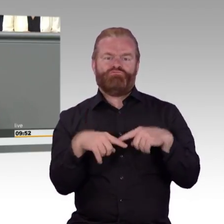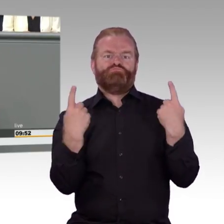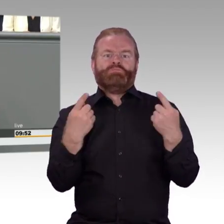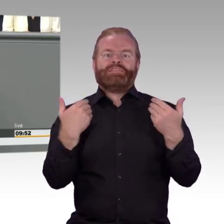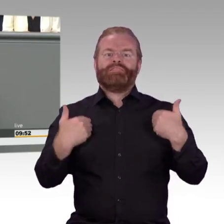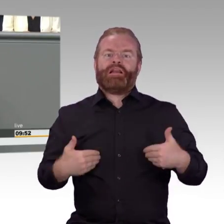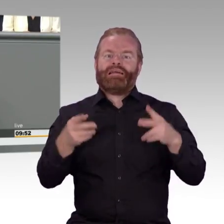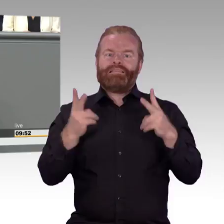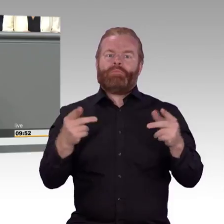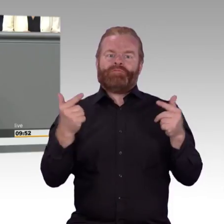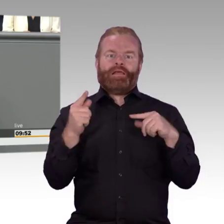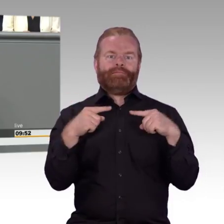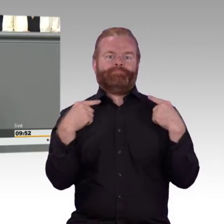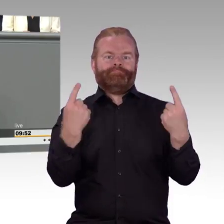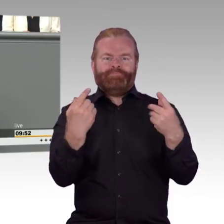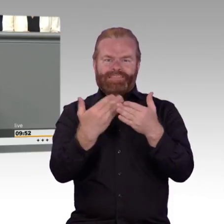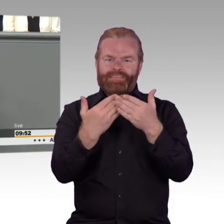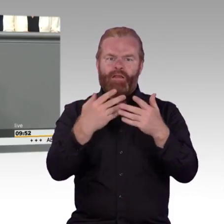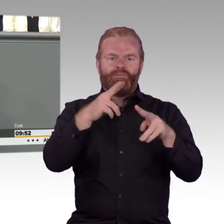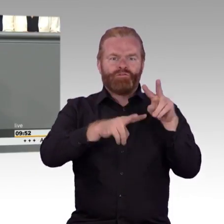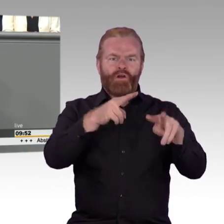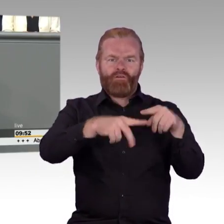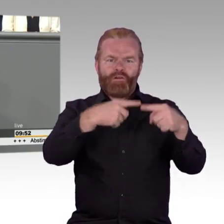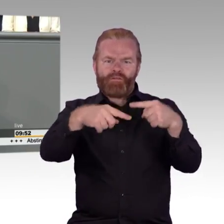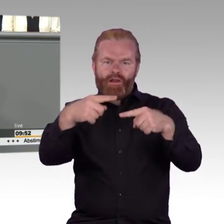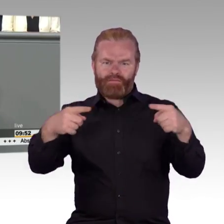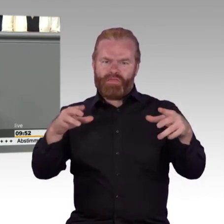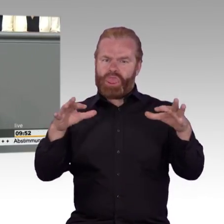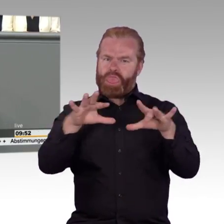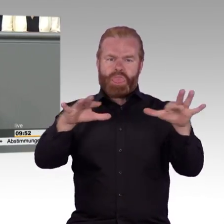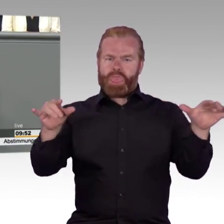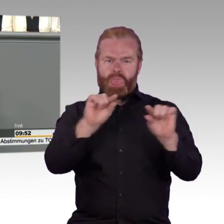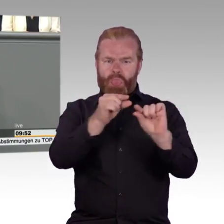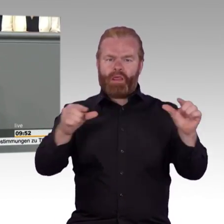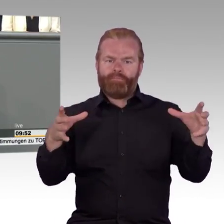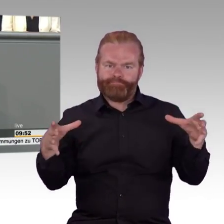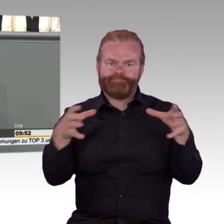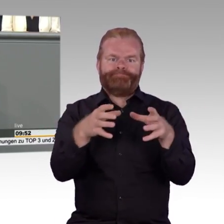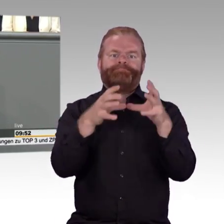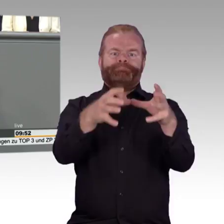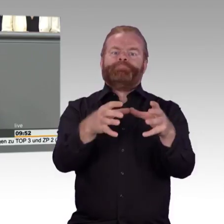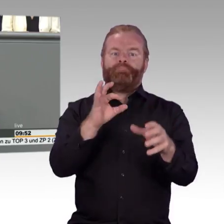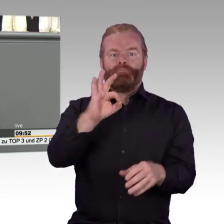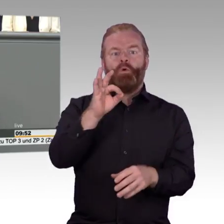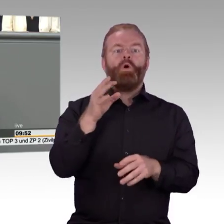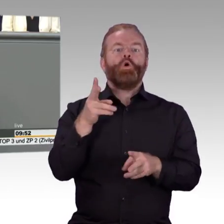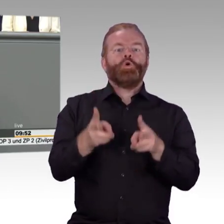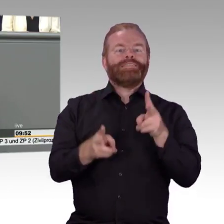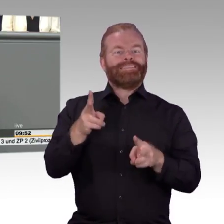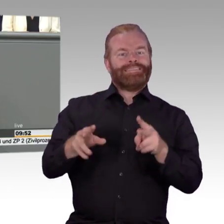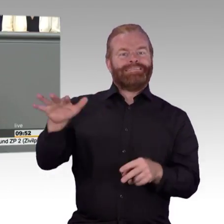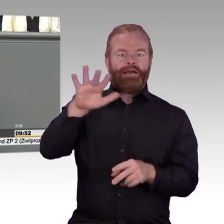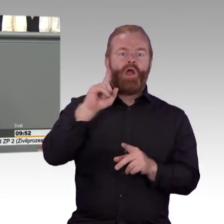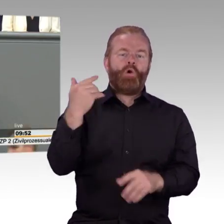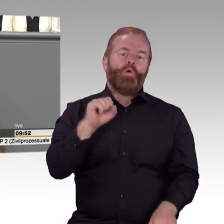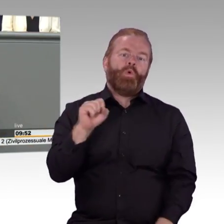der Musterfeststellungsklage entgegengehalten, das sei ja keine Zahlungsklage. Man müsse ja nochmal seinen Betrag